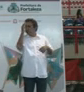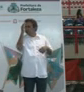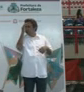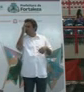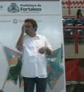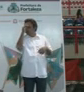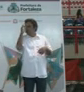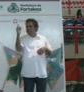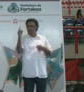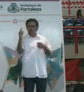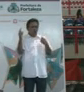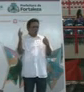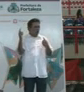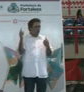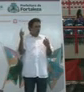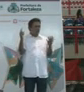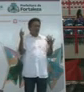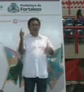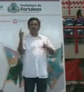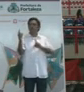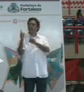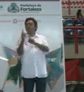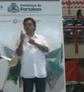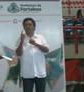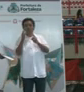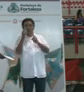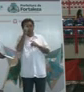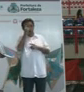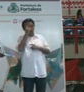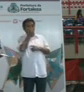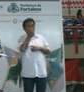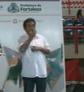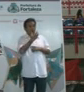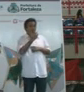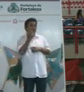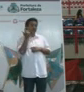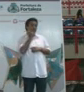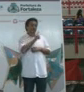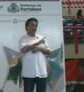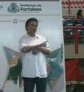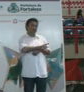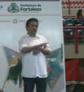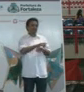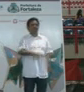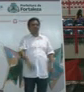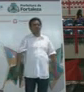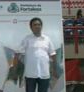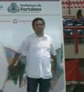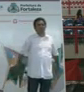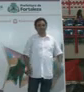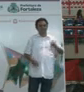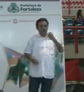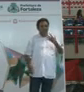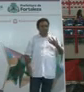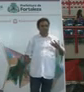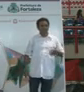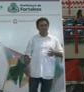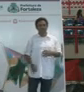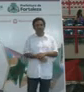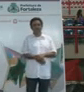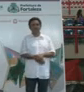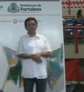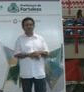quem quer, não é não? Você pensa nas coisas boas e as coisas boas acontecem. Bom,